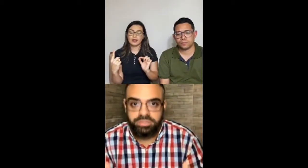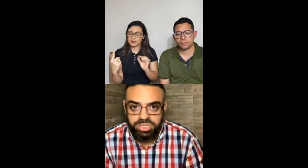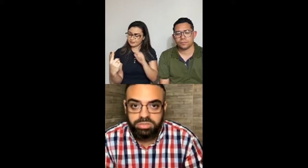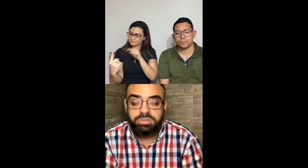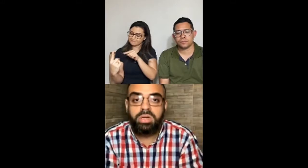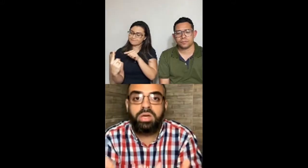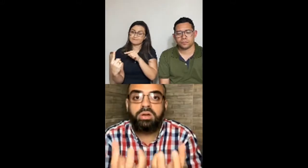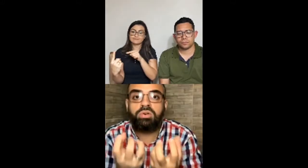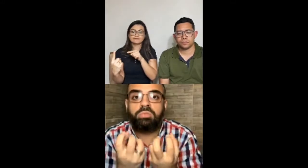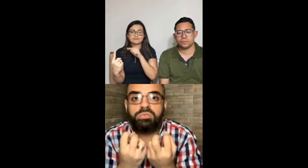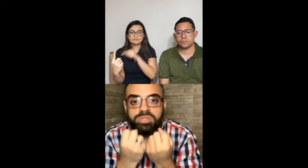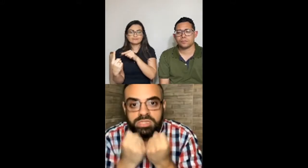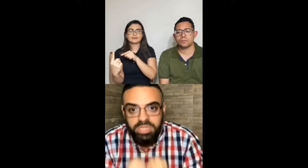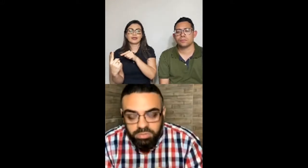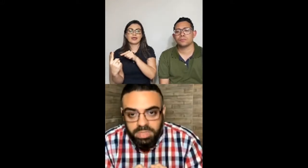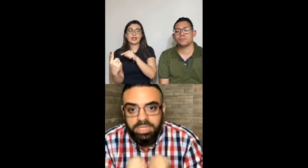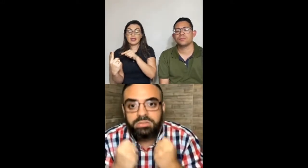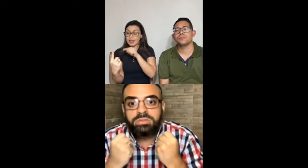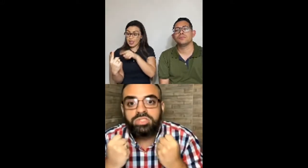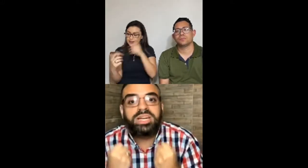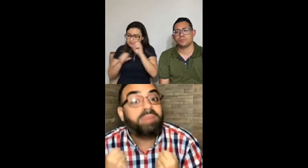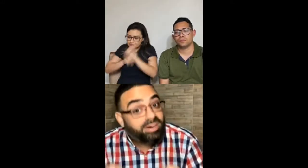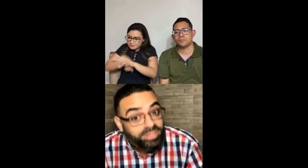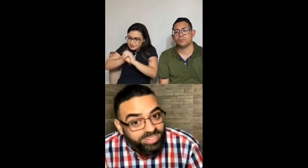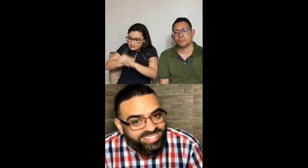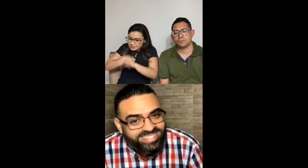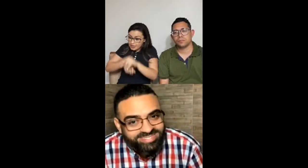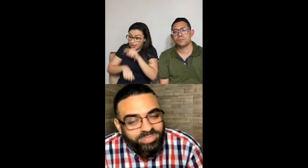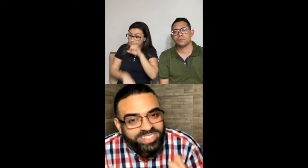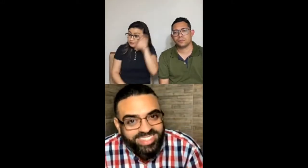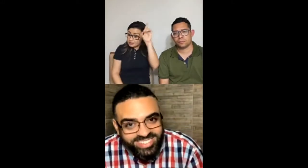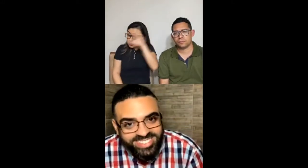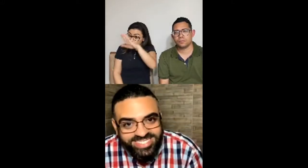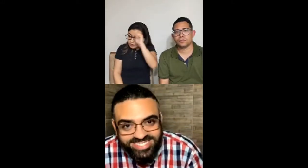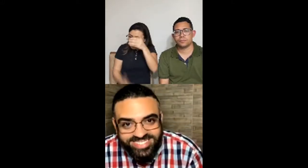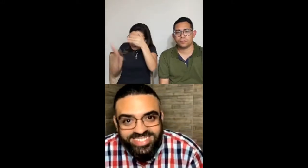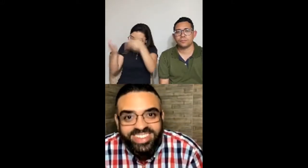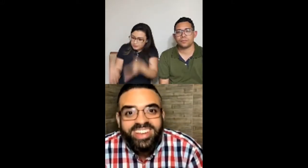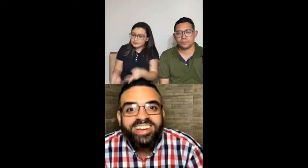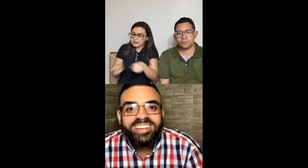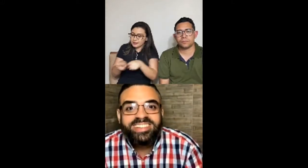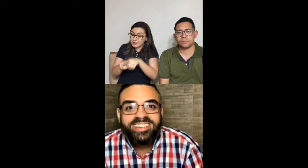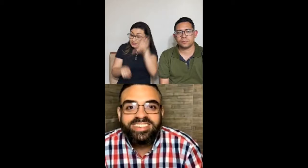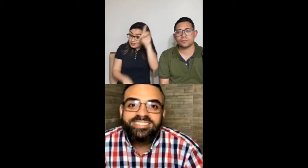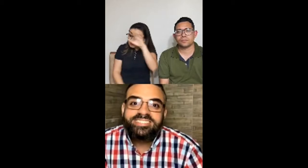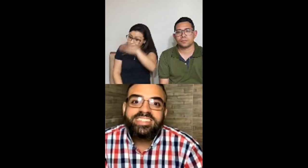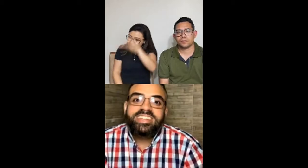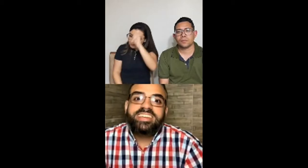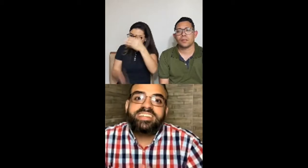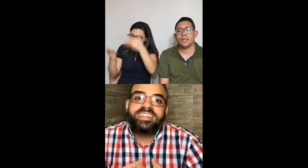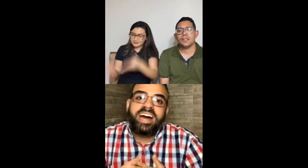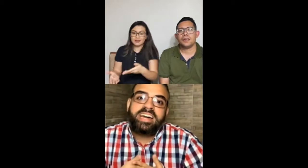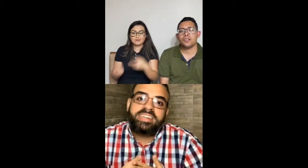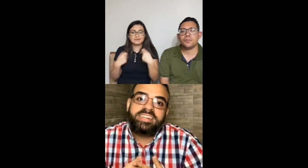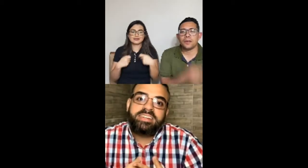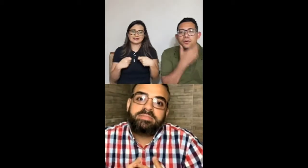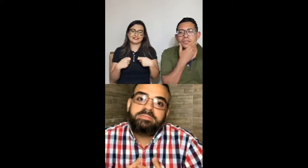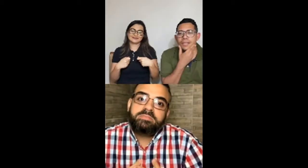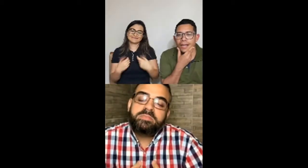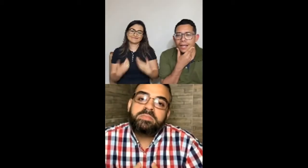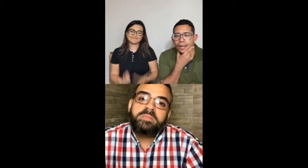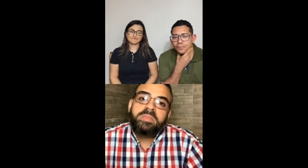tem o passo a mais. Que é fazer o surdo ser compreendido como um ser humano chamado. Deixa eu te